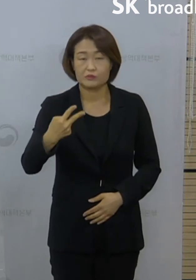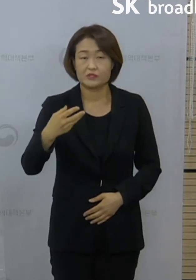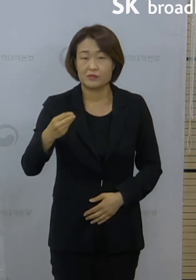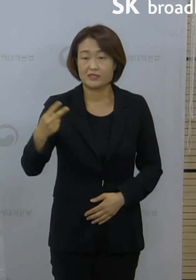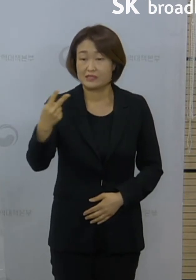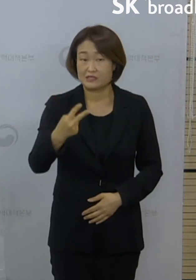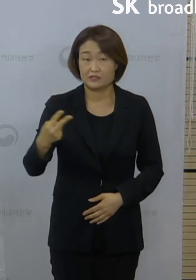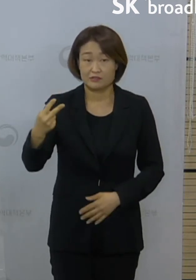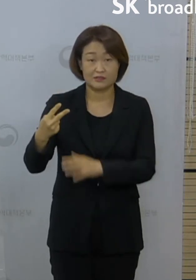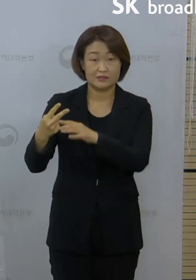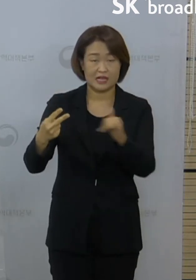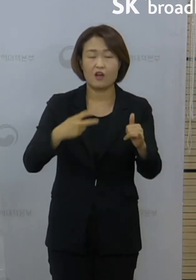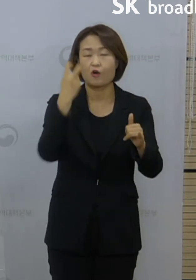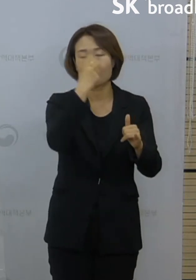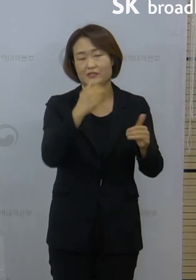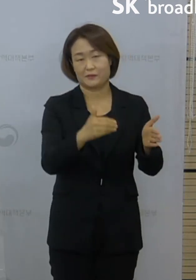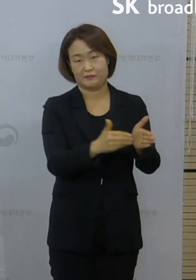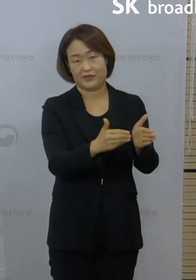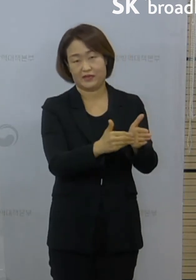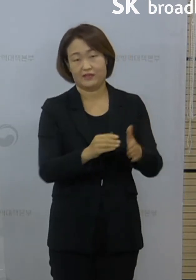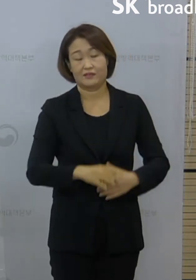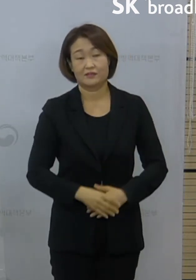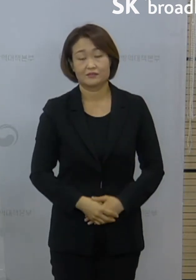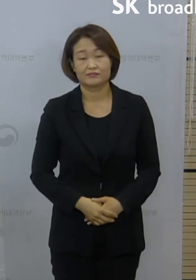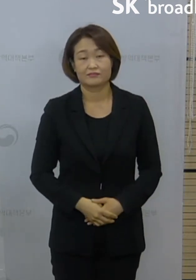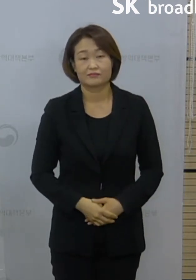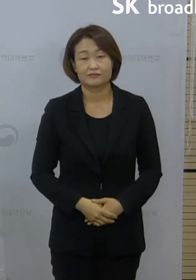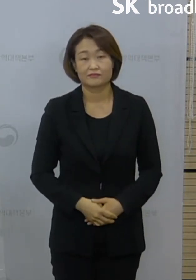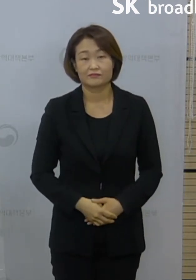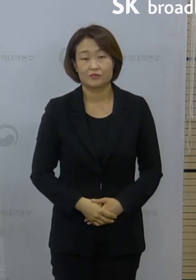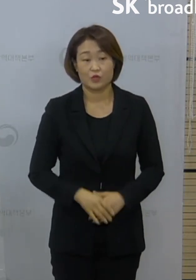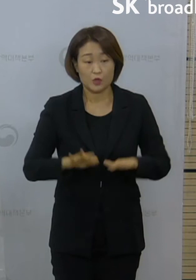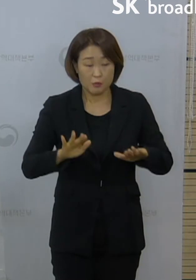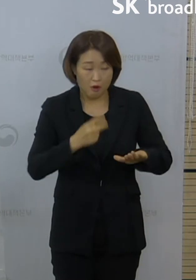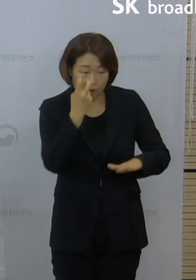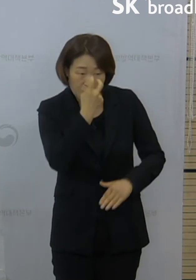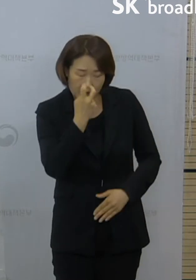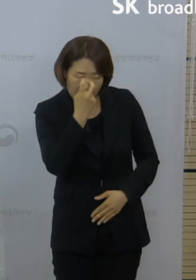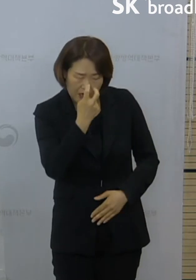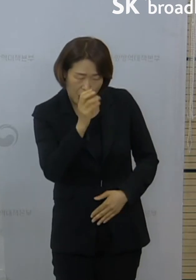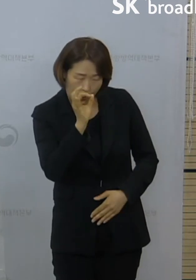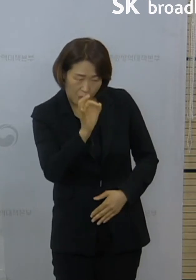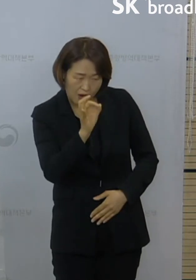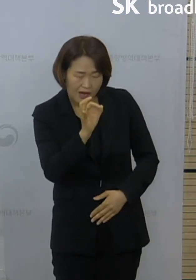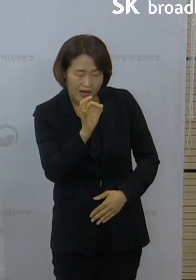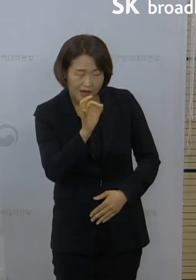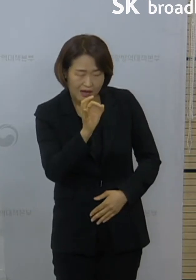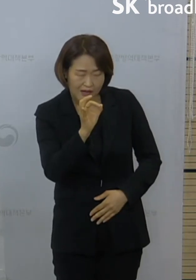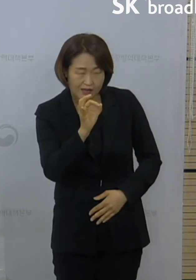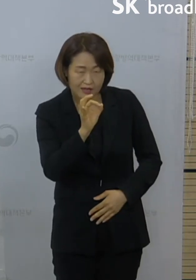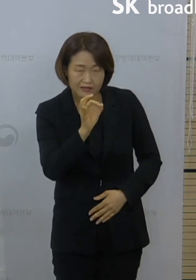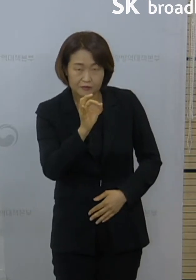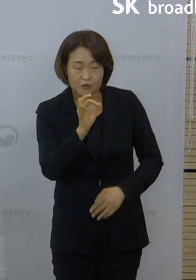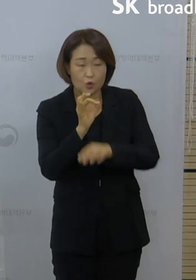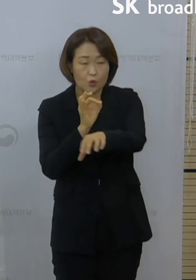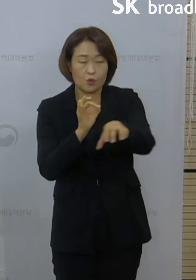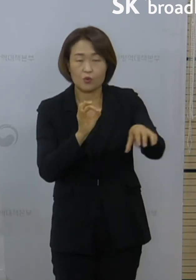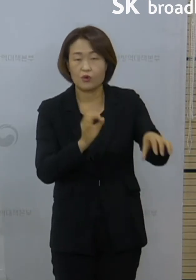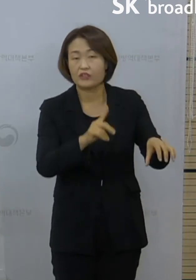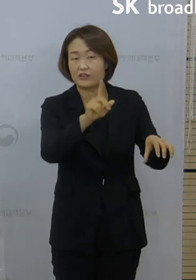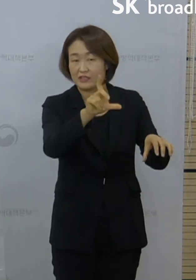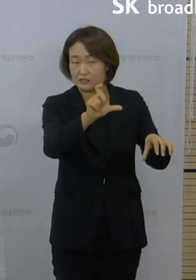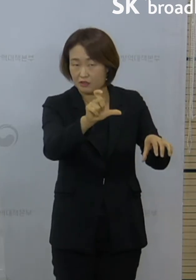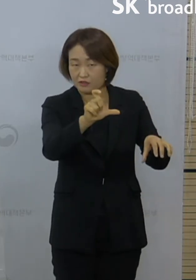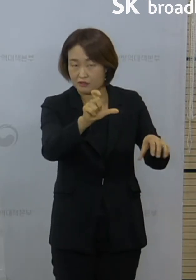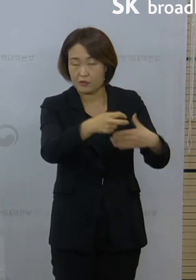명이 검사를 받았습니다 그리고 이번 검사를 통해서 어여 15개의 병원 시설 등에서